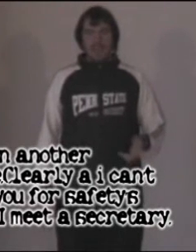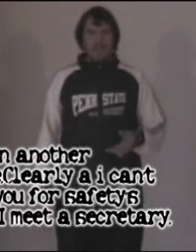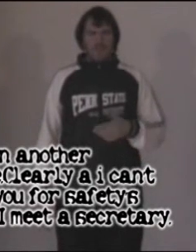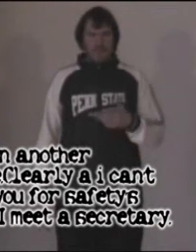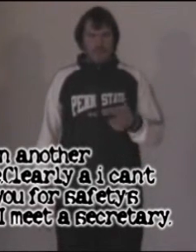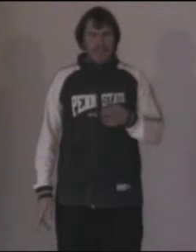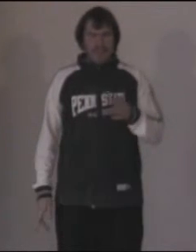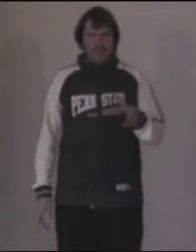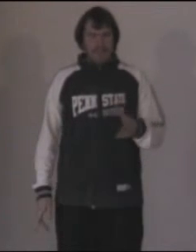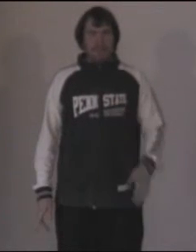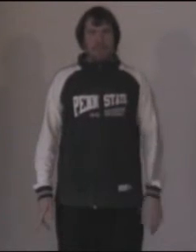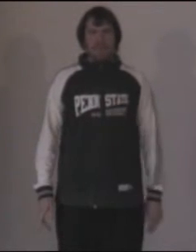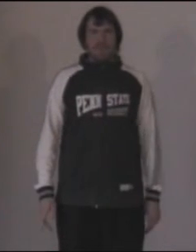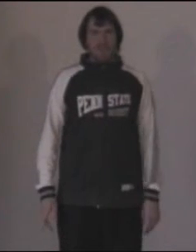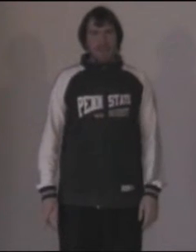Dico ad un'impiegata: